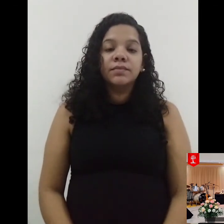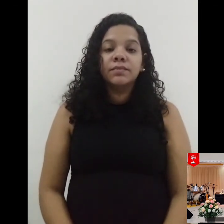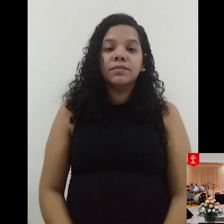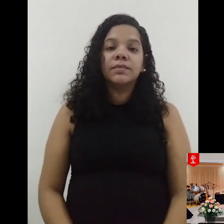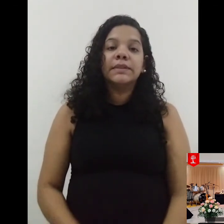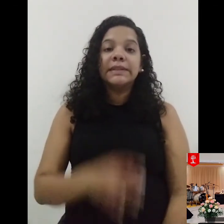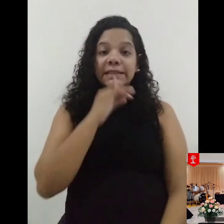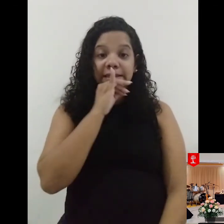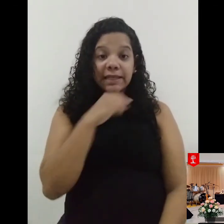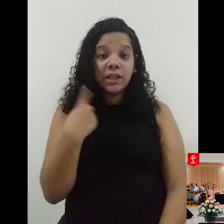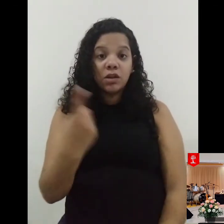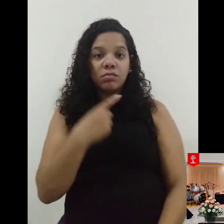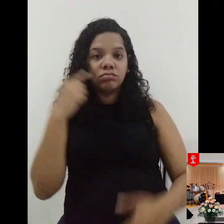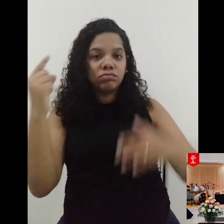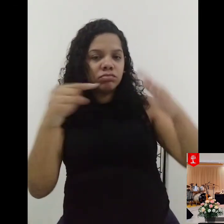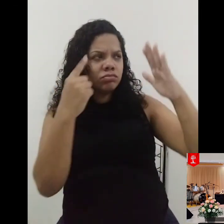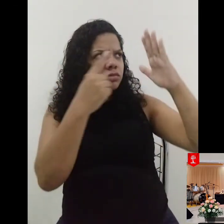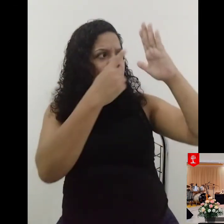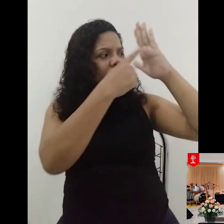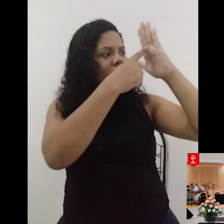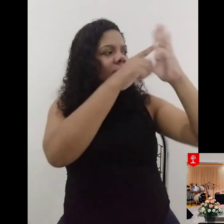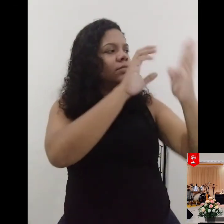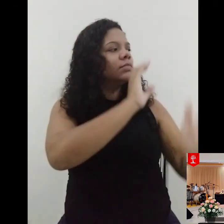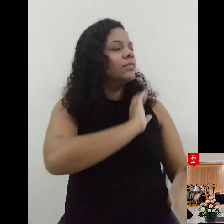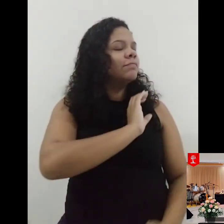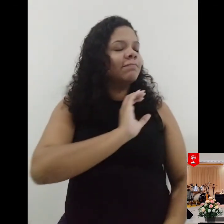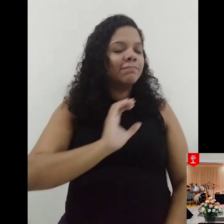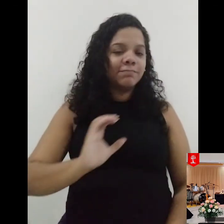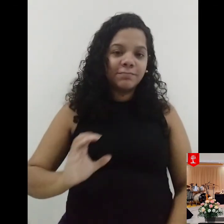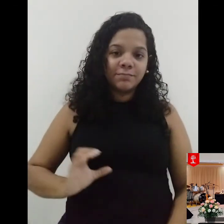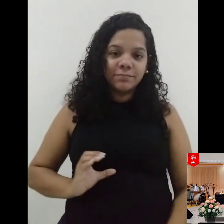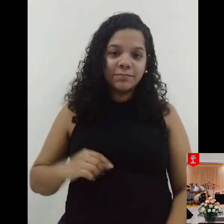ou nós estamos agindo de maneira mais correta do que eles,